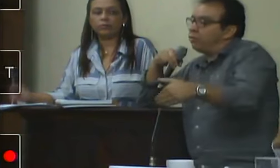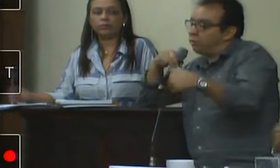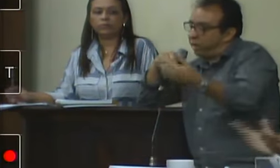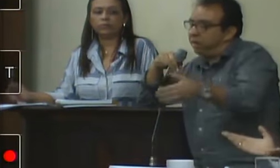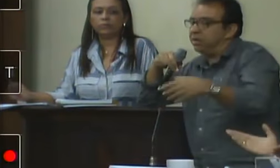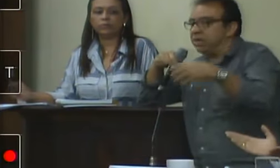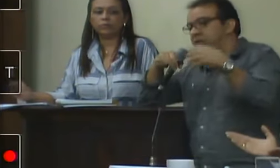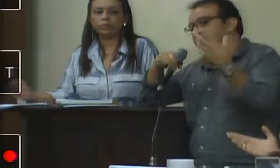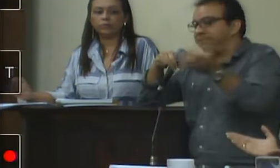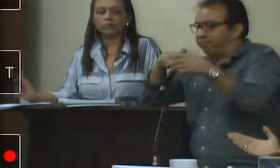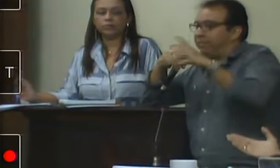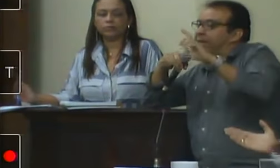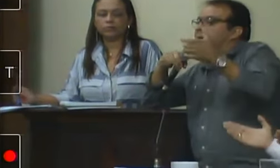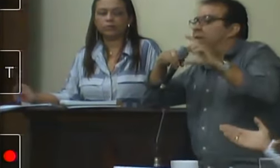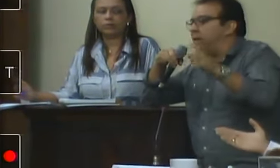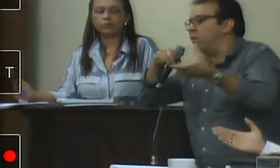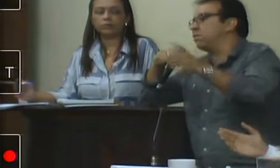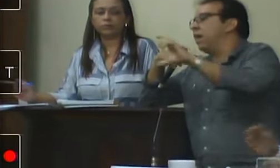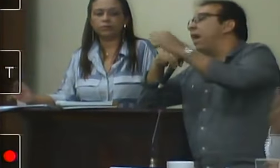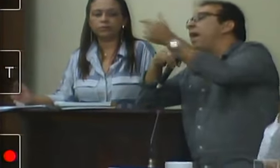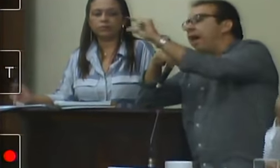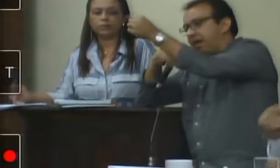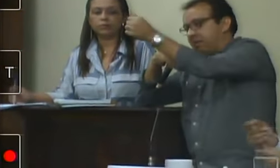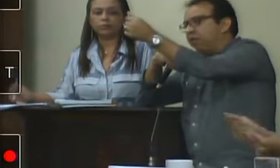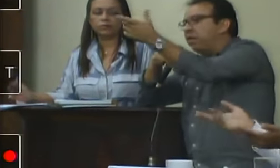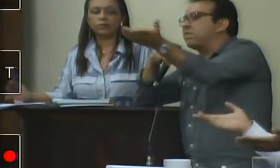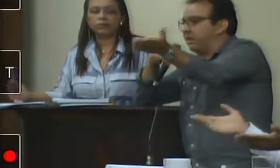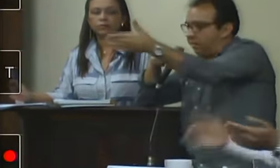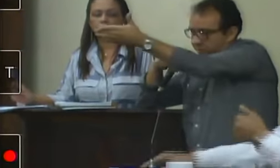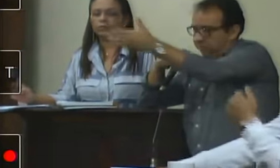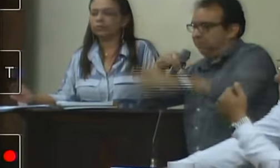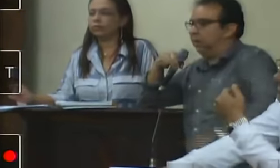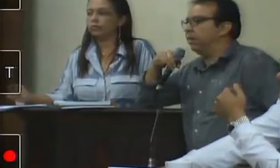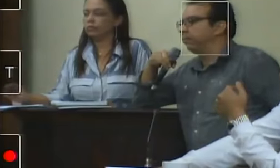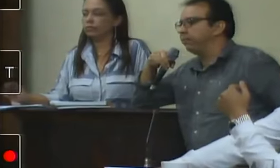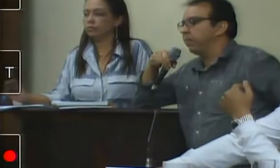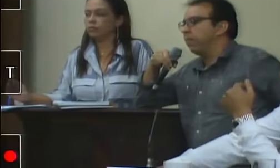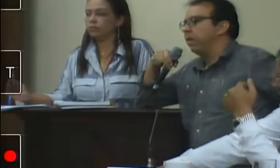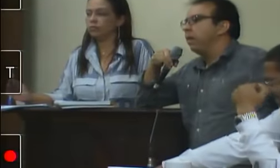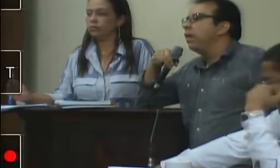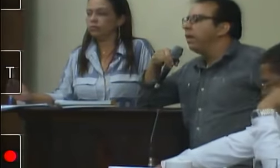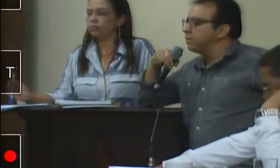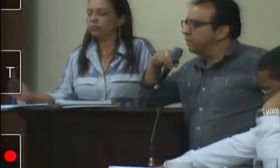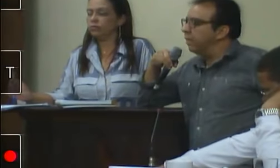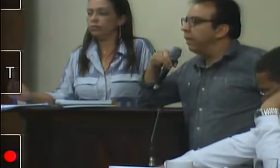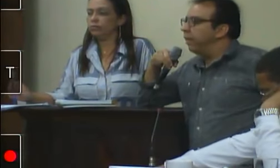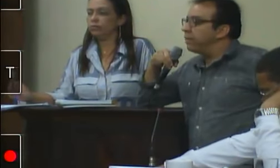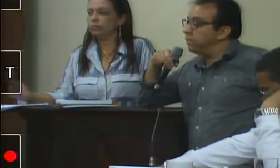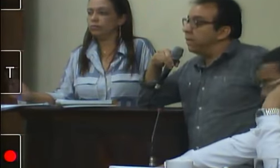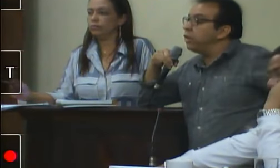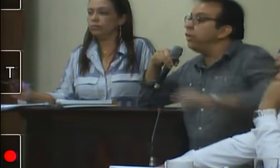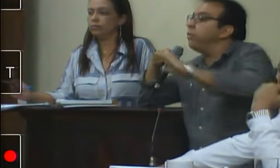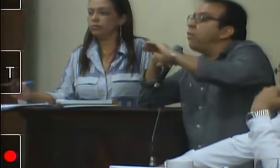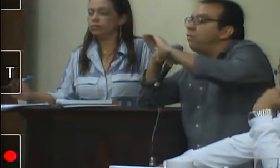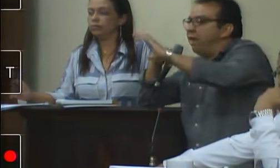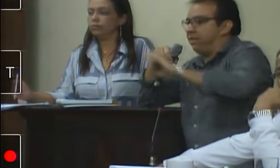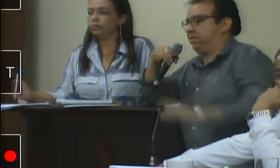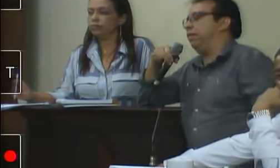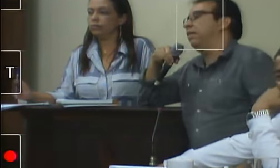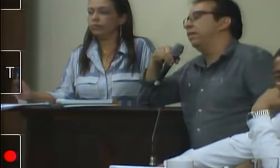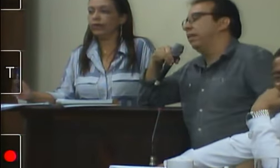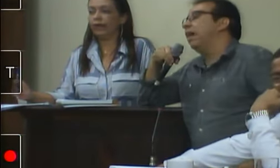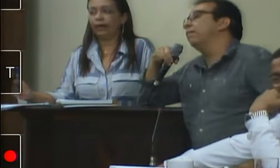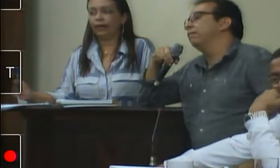avanço. Joelho, a gente está tentando negociar, então, é questão financeira mesmo. Então, existe o processo de negociação? Existe uma